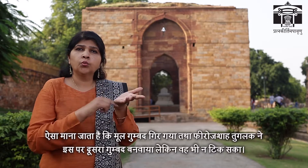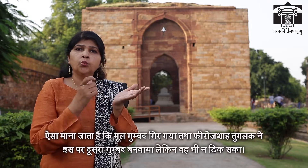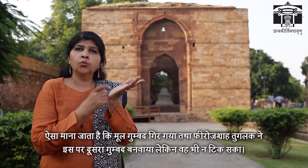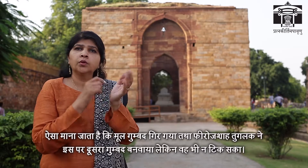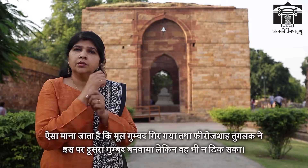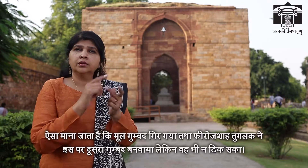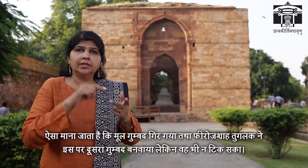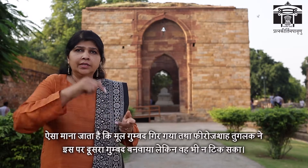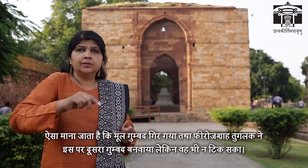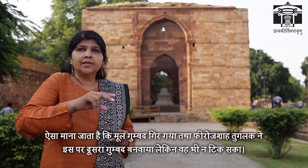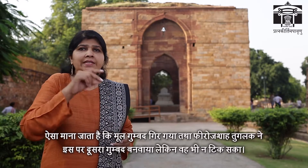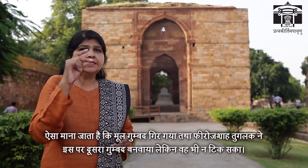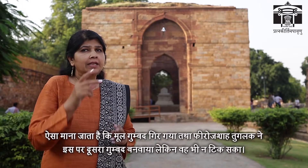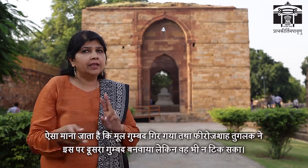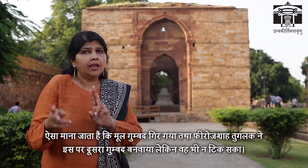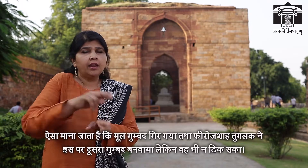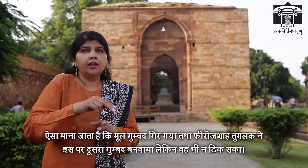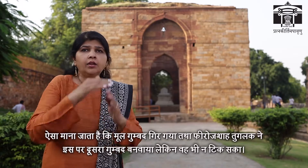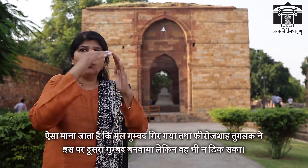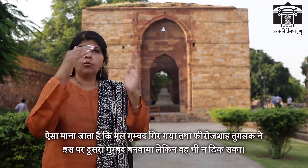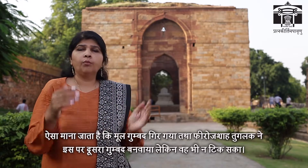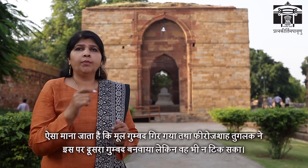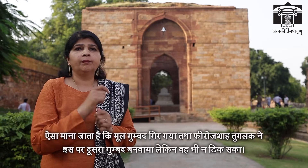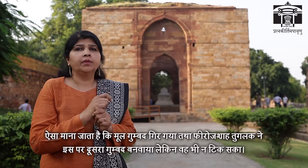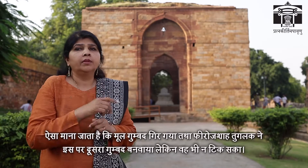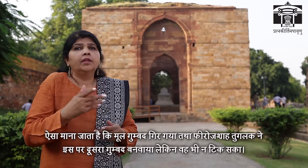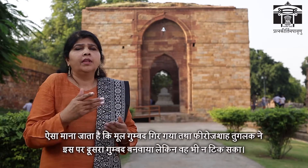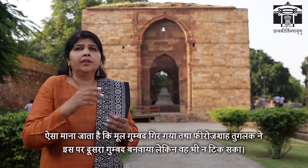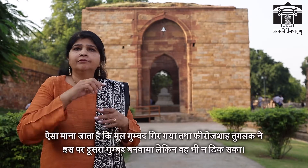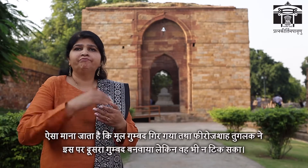इस पर दूसरा गुंबद बनवाया, लेकिन वह भी ना टिक सका।